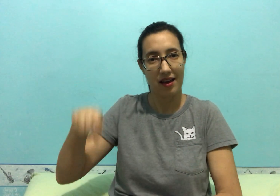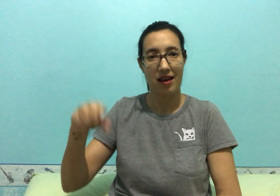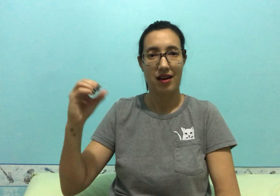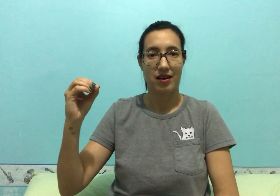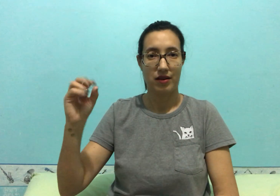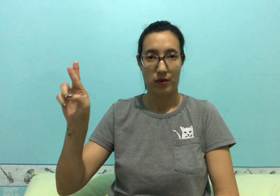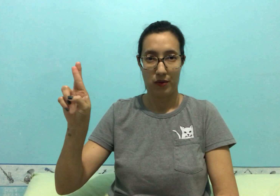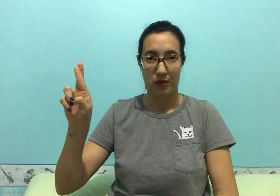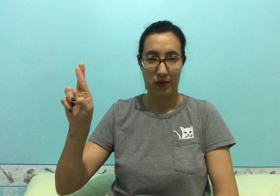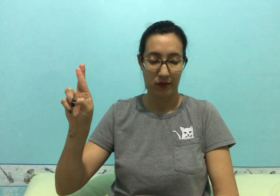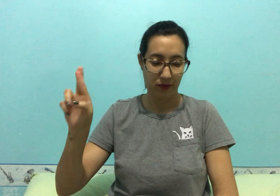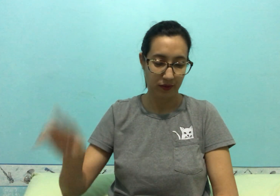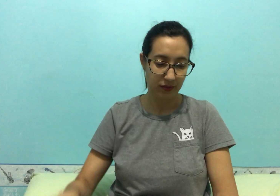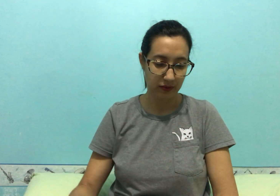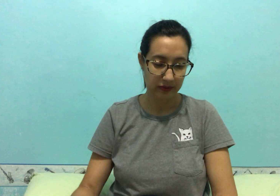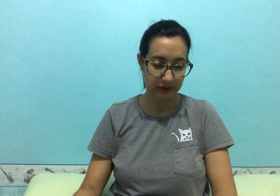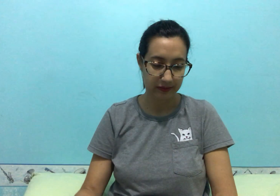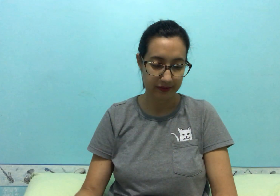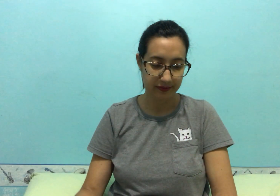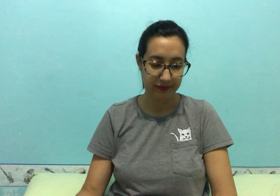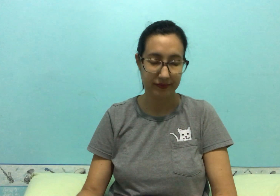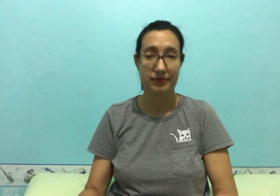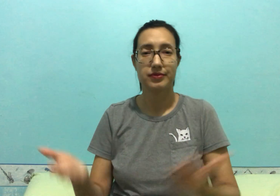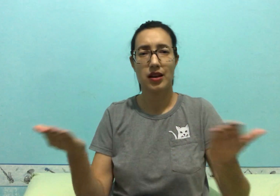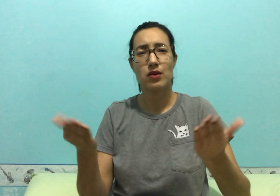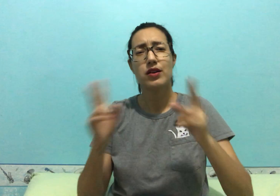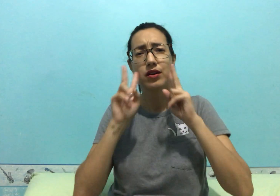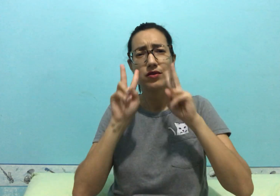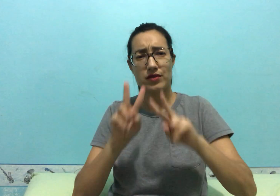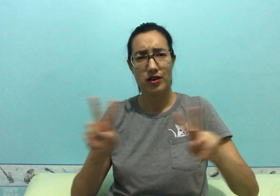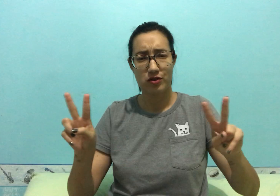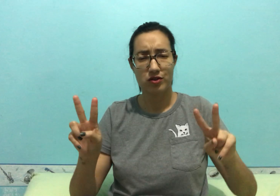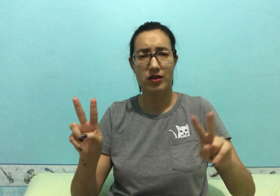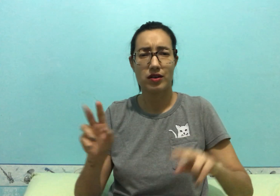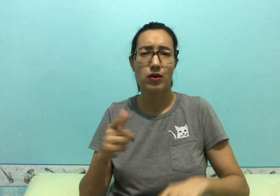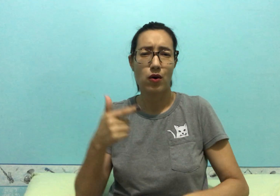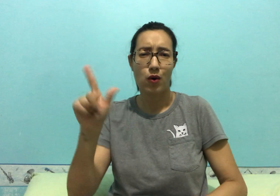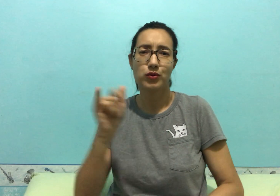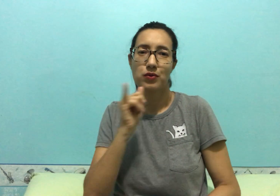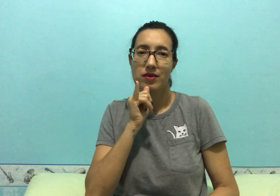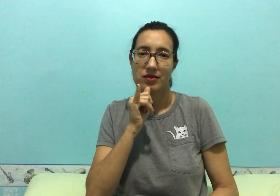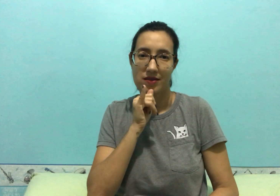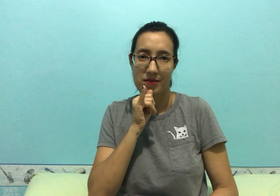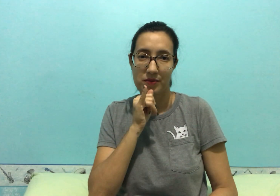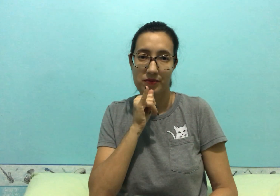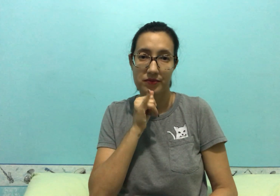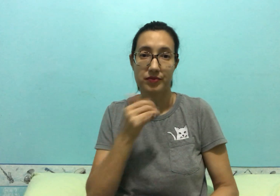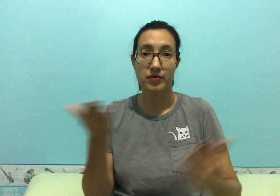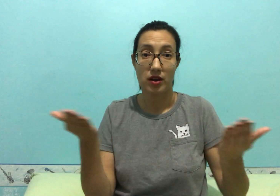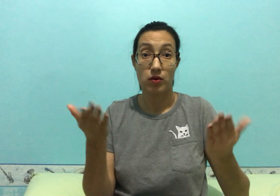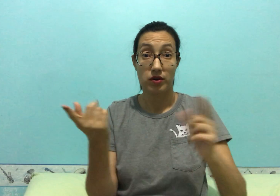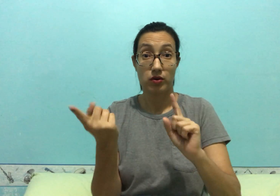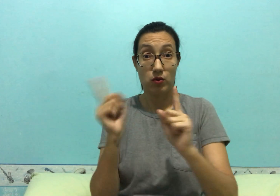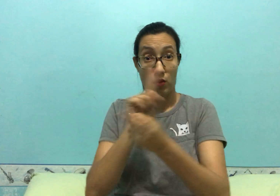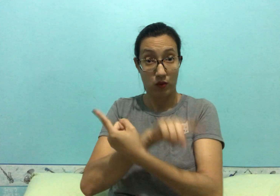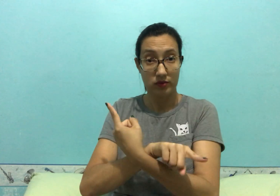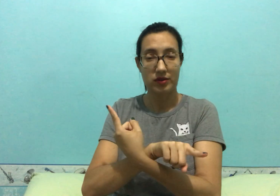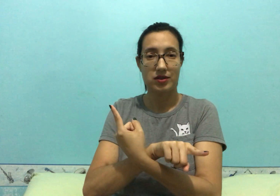Então um outro exemplo aí agora. Veja que nesse exemplo agora há uma inversão na prioridade de implementação. Normalmente nós teríamos